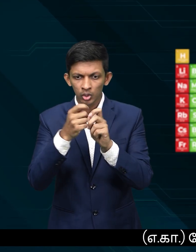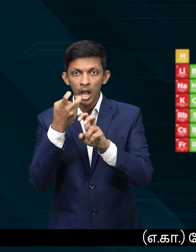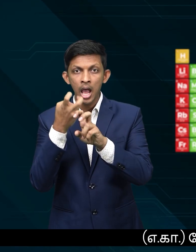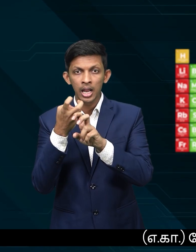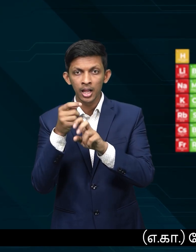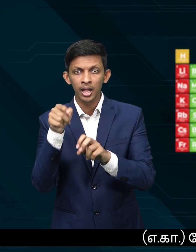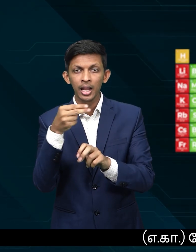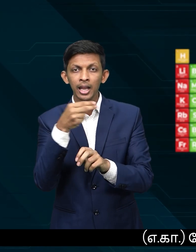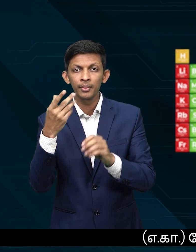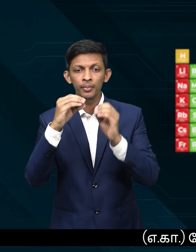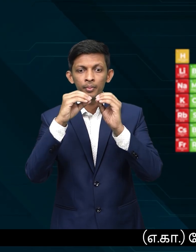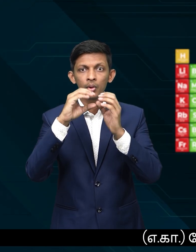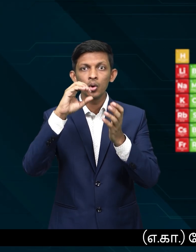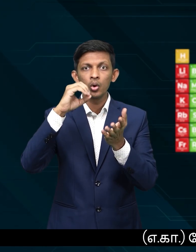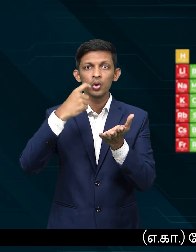அதாவது போரான், ஆர்சனிக்.